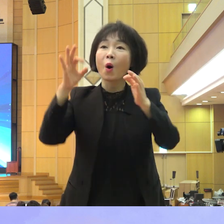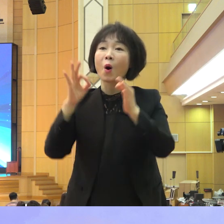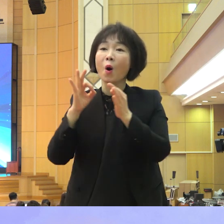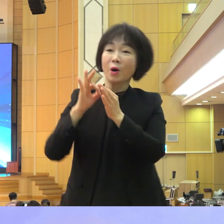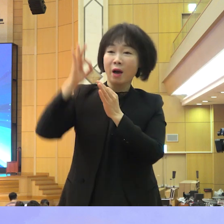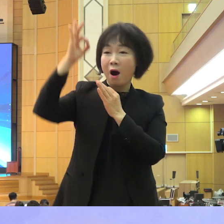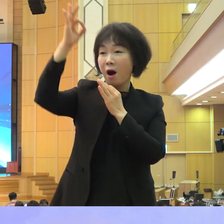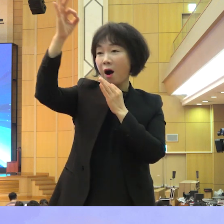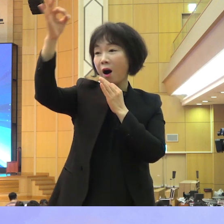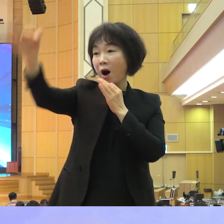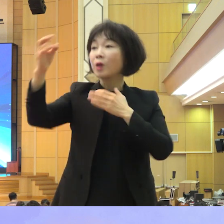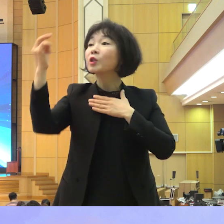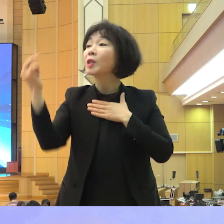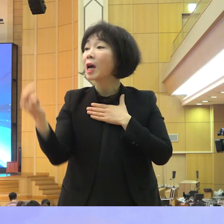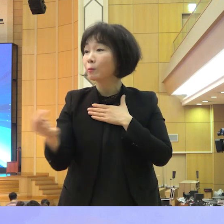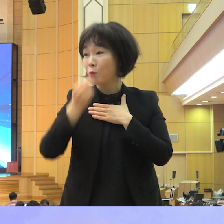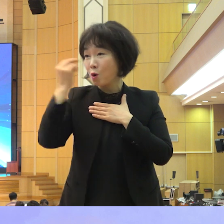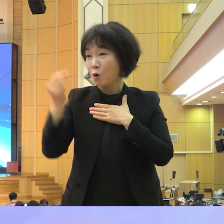또